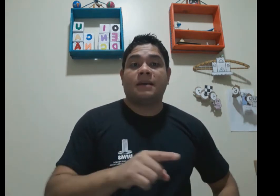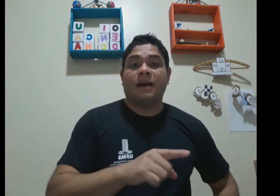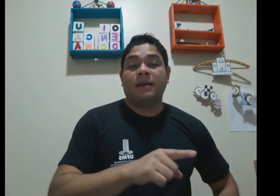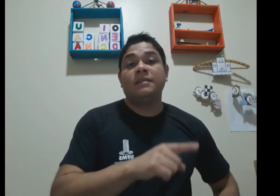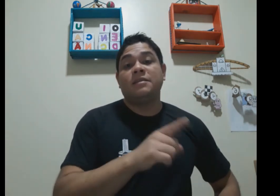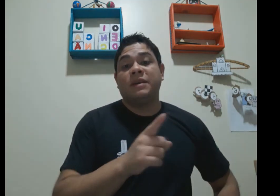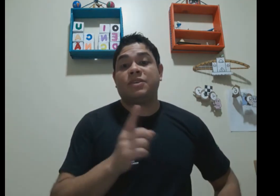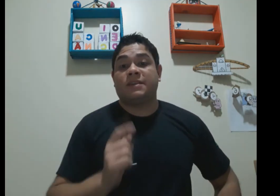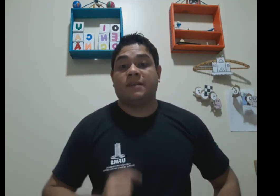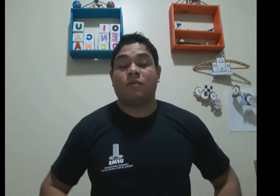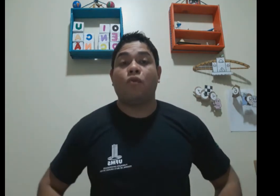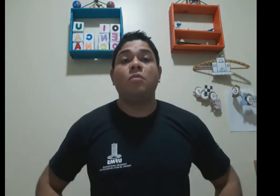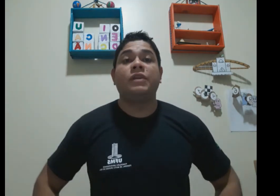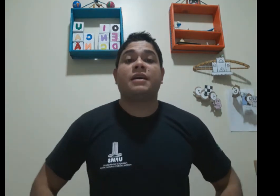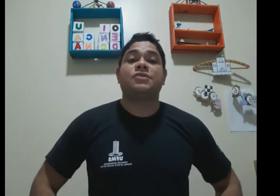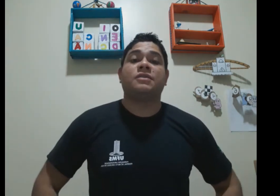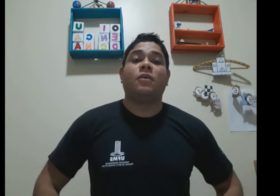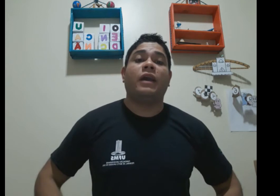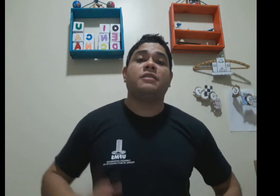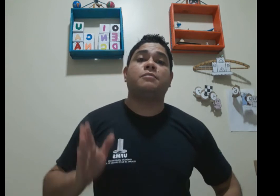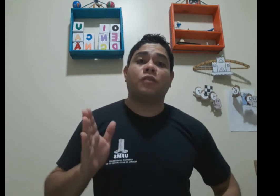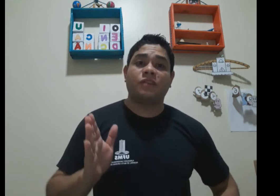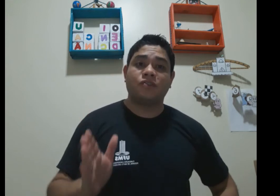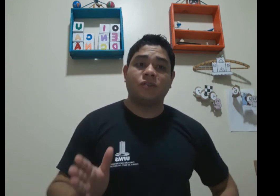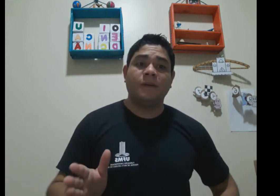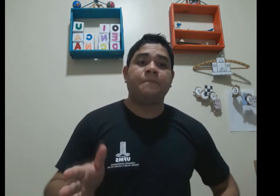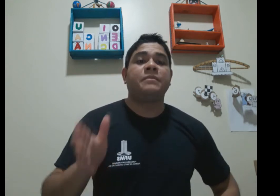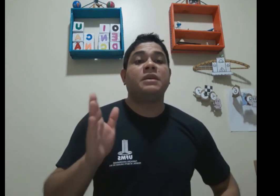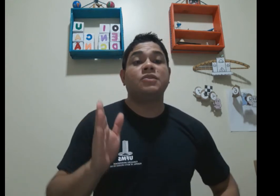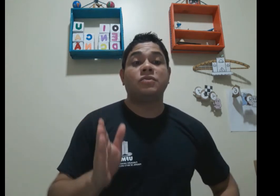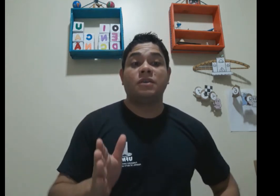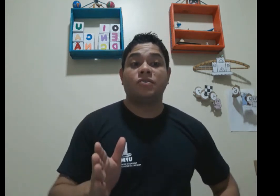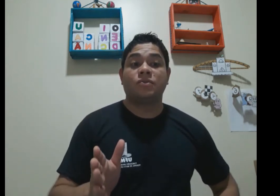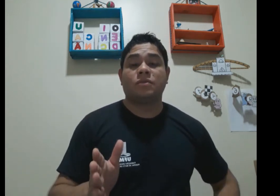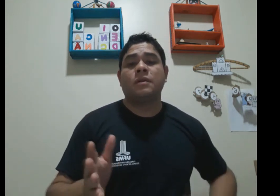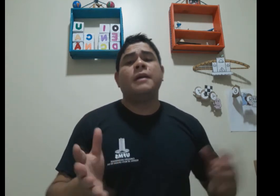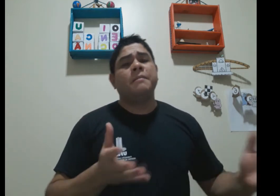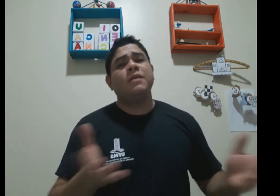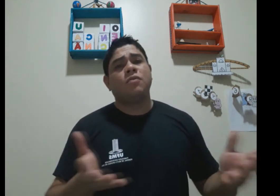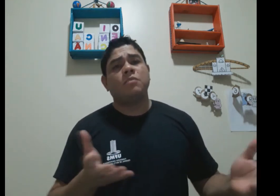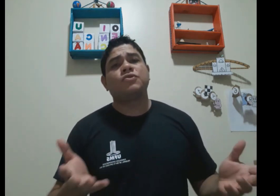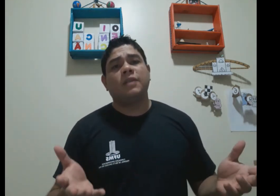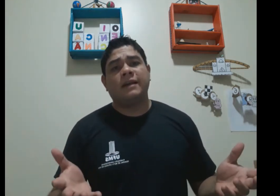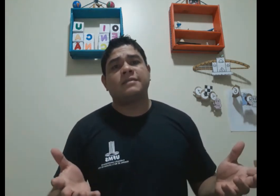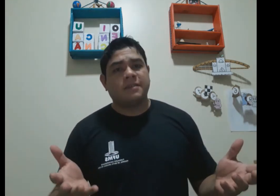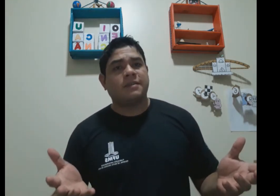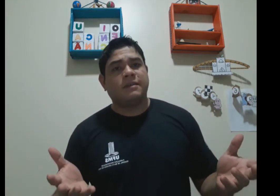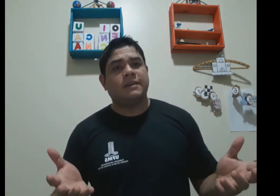a intermediação comunicacional entre professor e estudante surdo, bem como os colegas que estão ali na